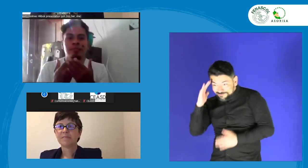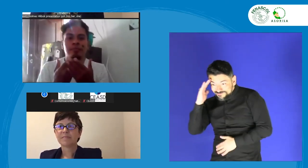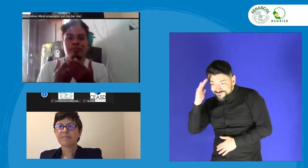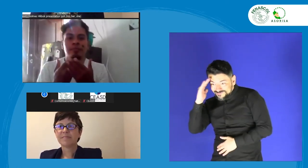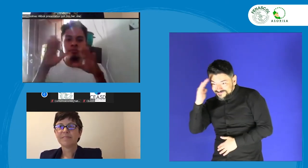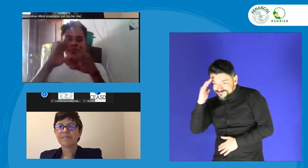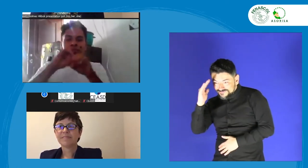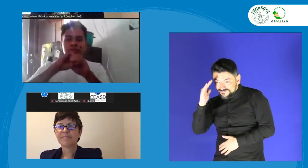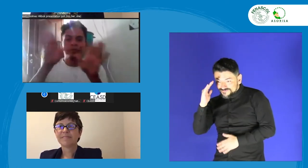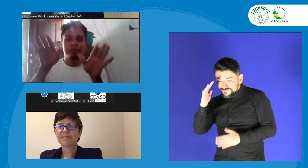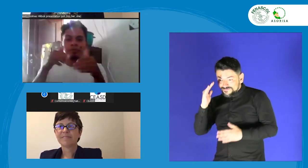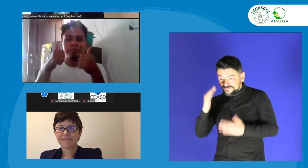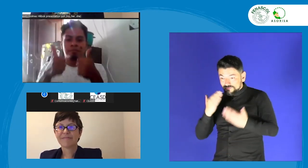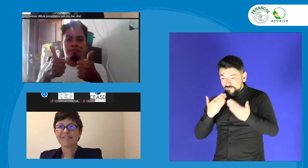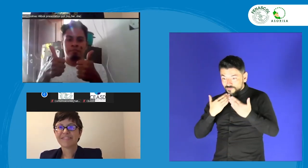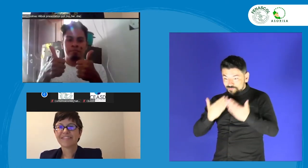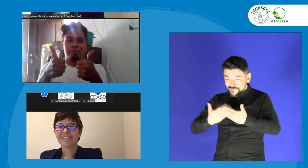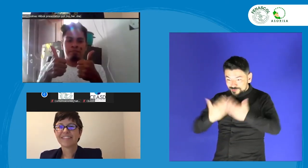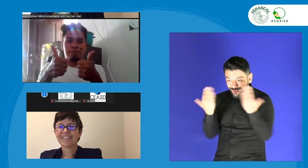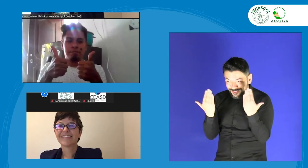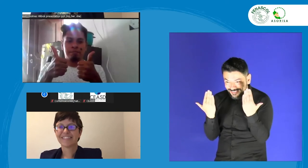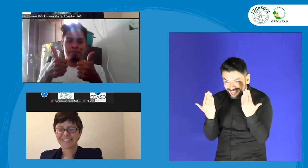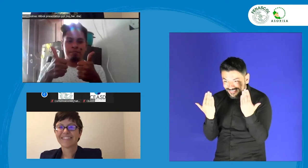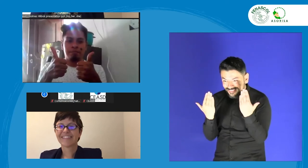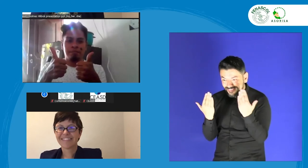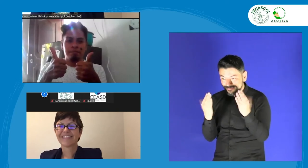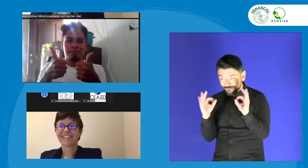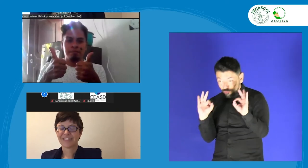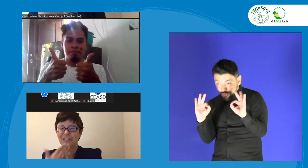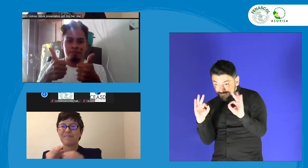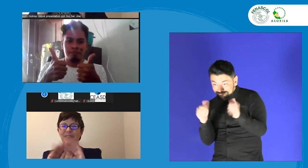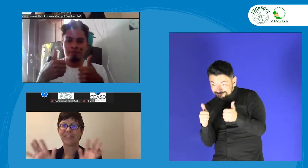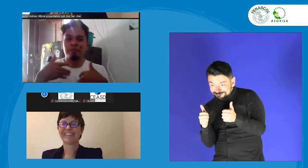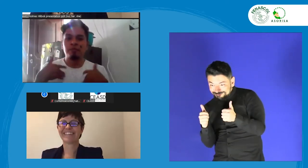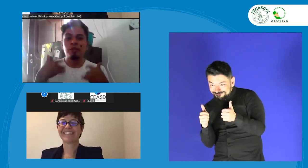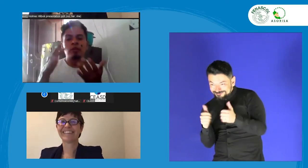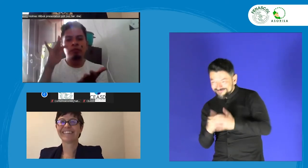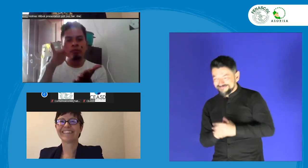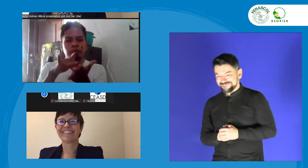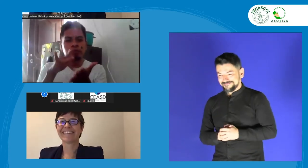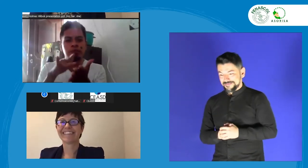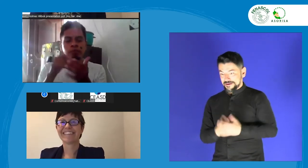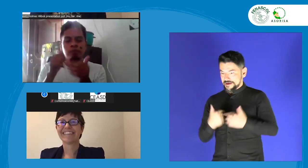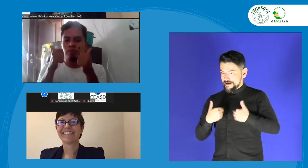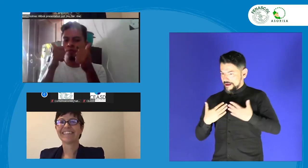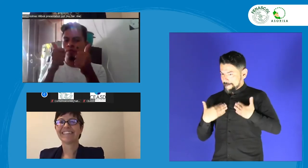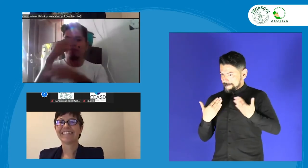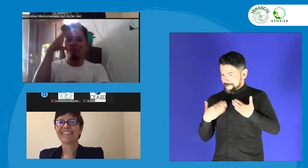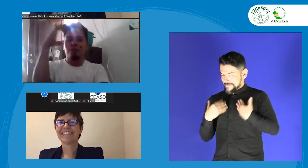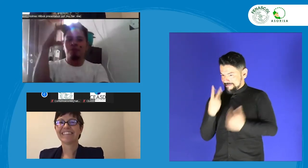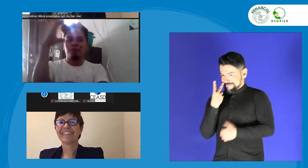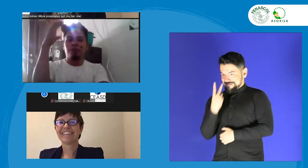Bueno, muy buenos días para todos. Espero se encuentren bien.